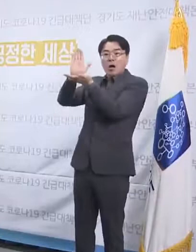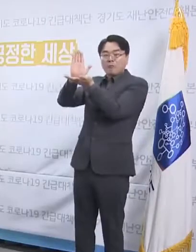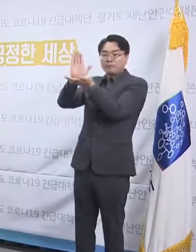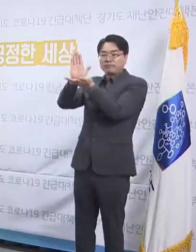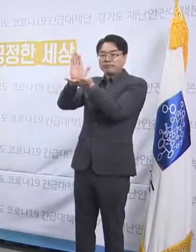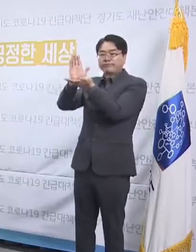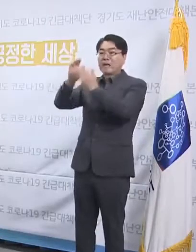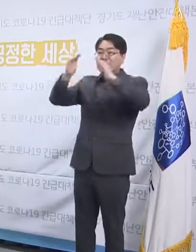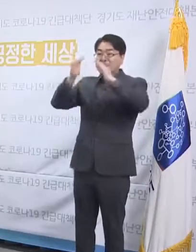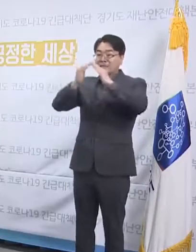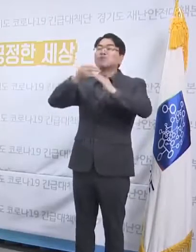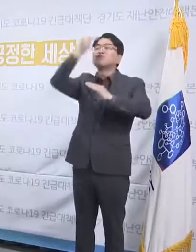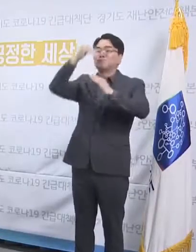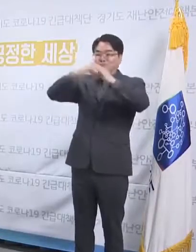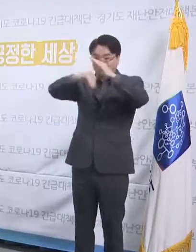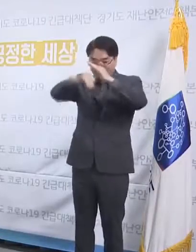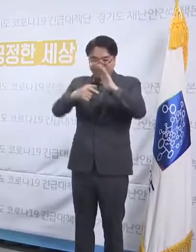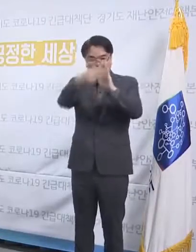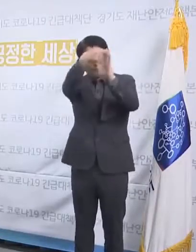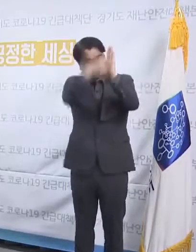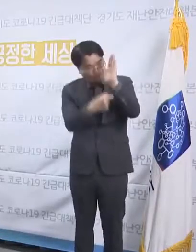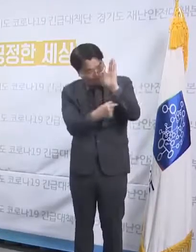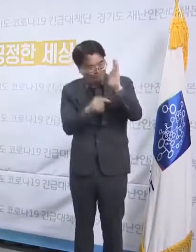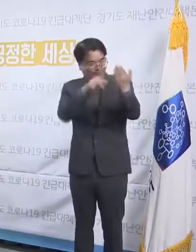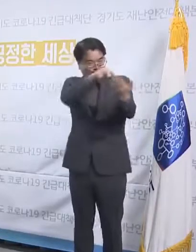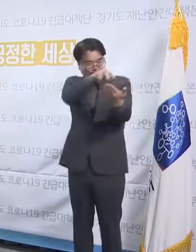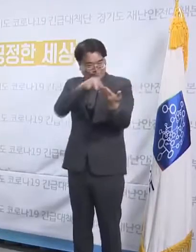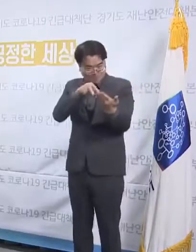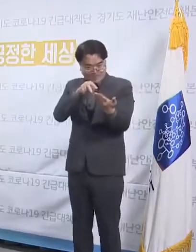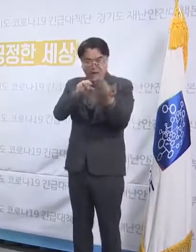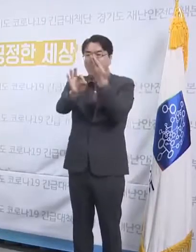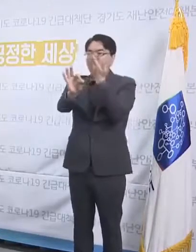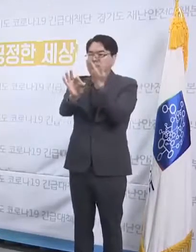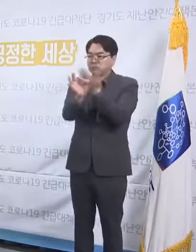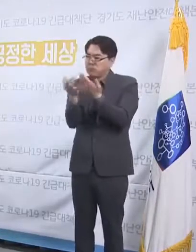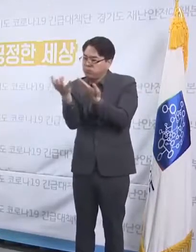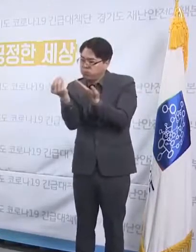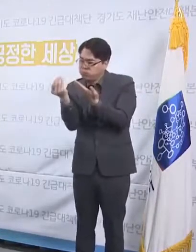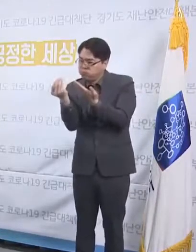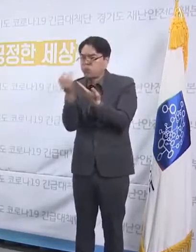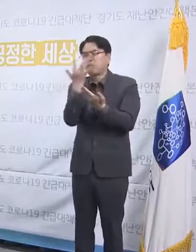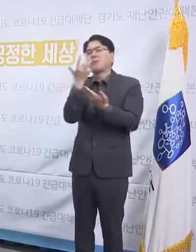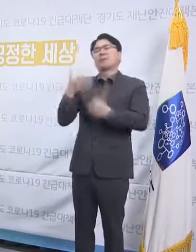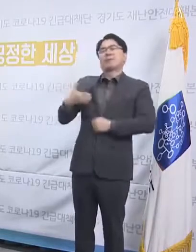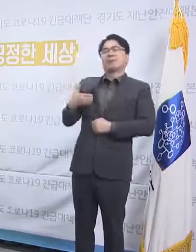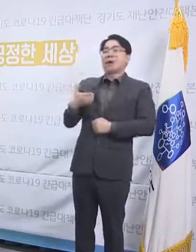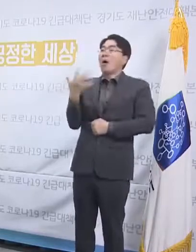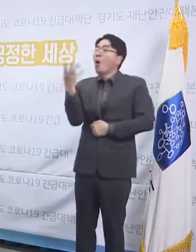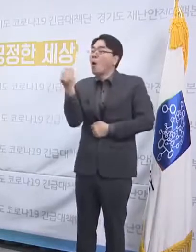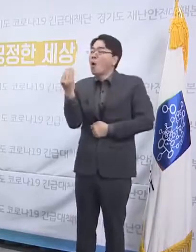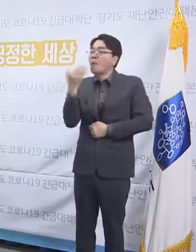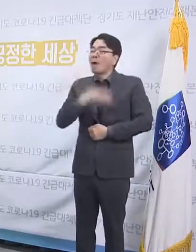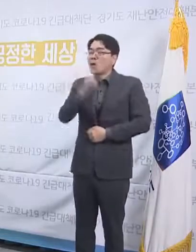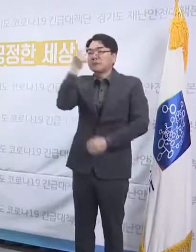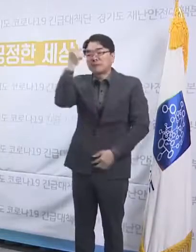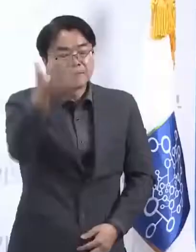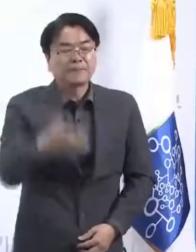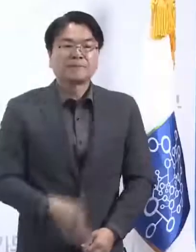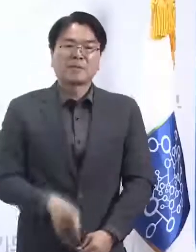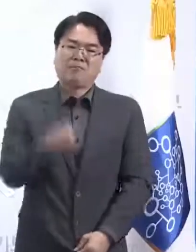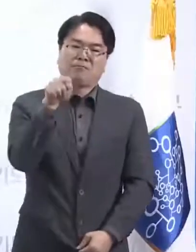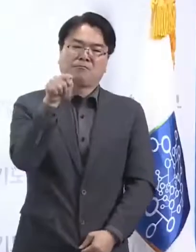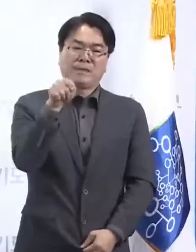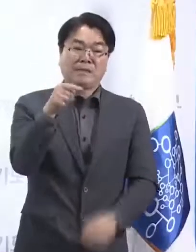등은 이태원 클럽 출입자는 현재 몇 명으로 추정하고 있는지 궁금합니다. 네, 이